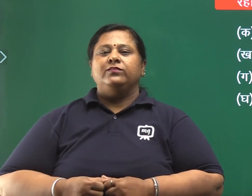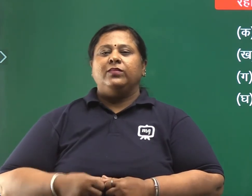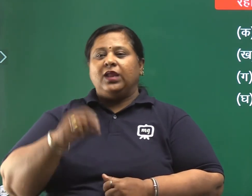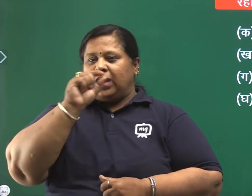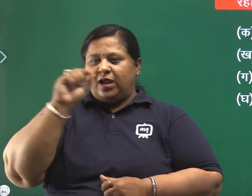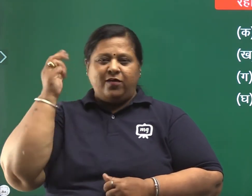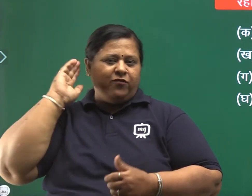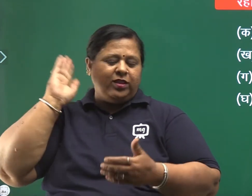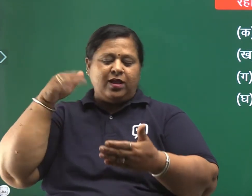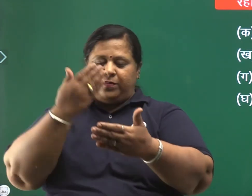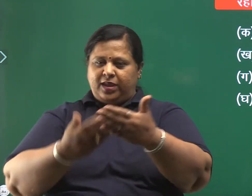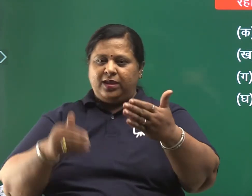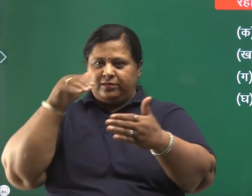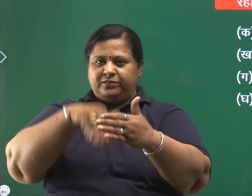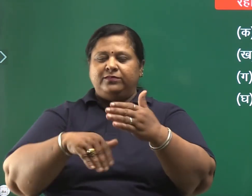कविता में